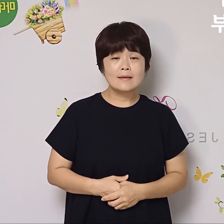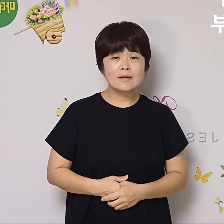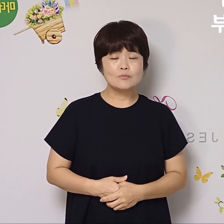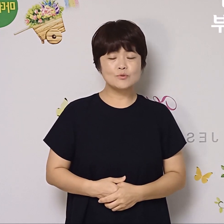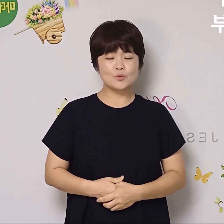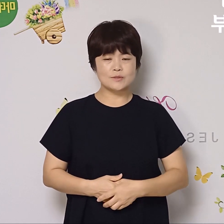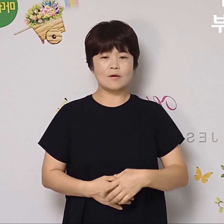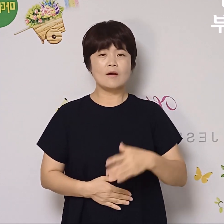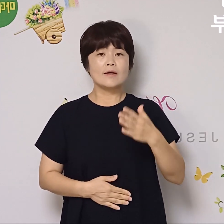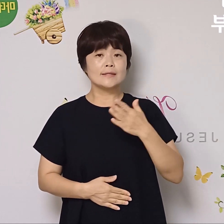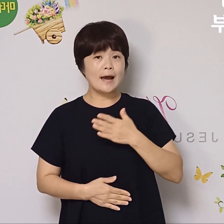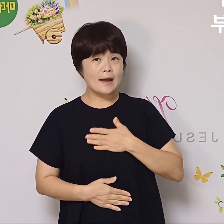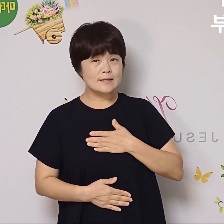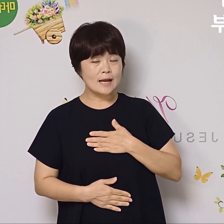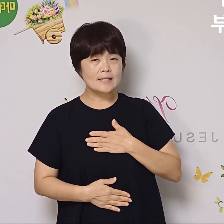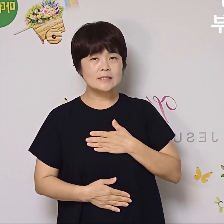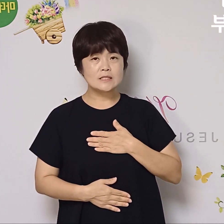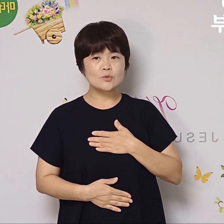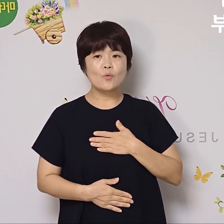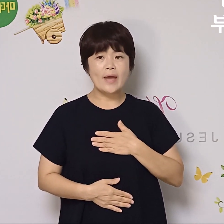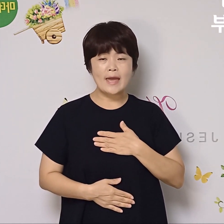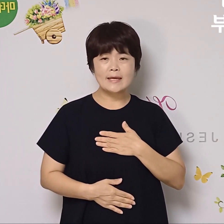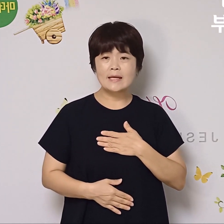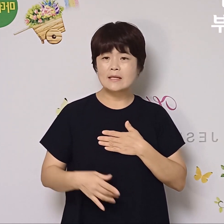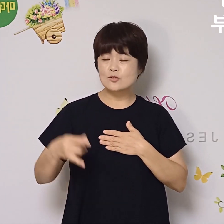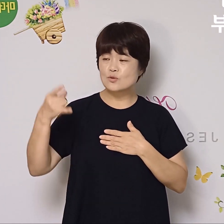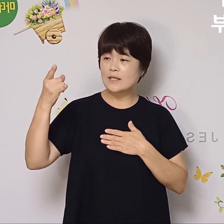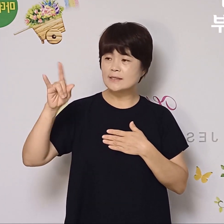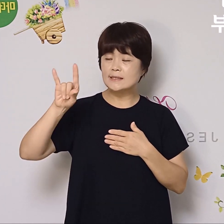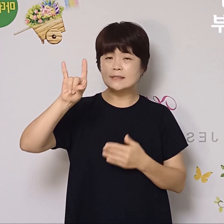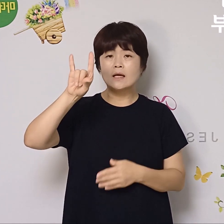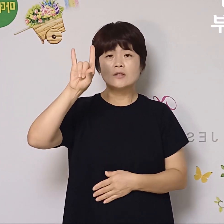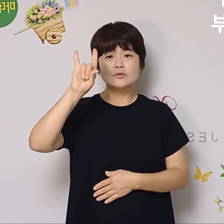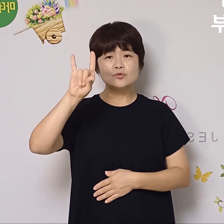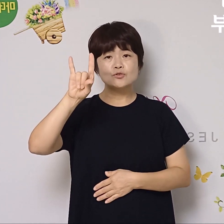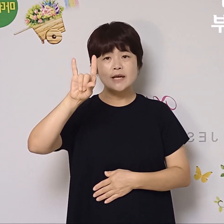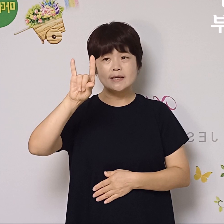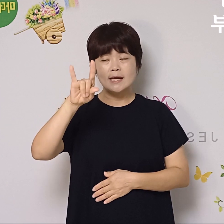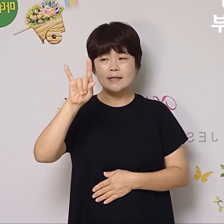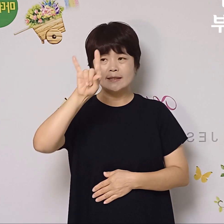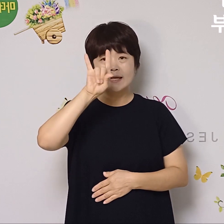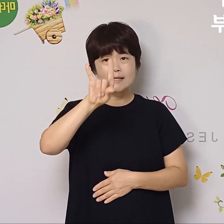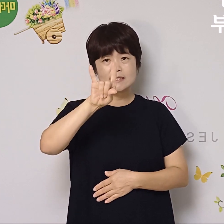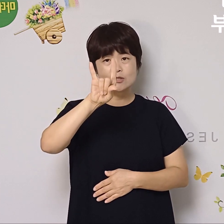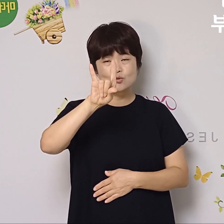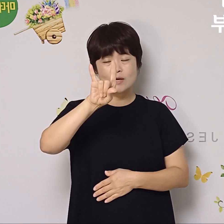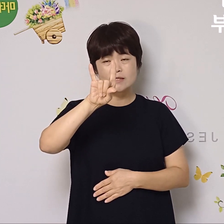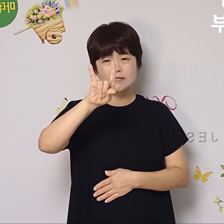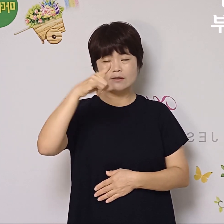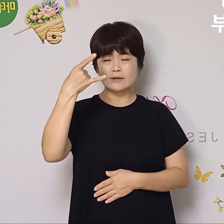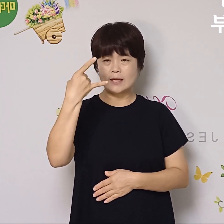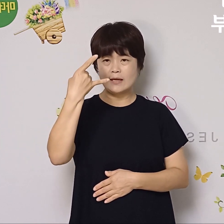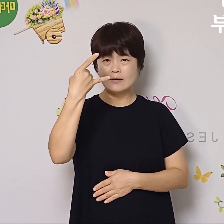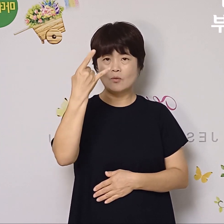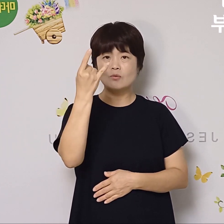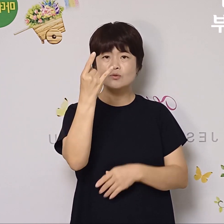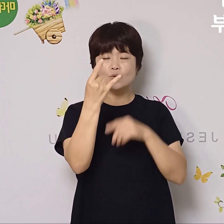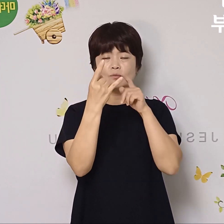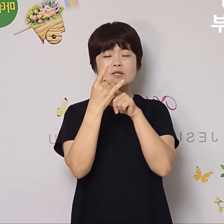나에게 부소서. 나를 가르치시고 에게라는 수화는 누구에게 할 때는 애자 수화를 이렇게